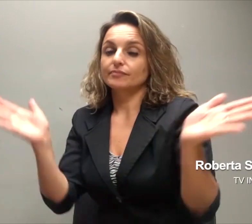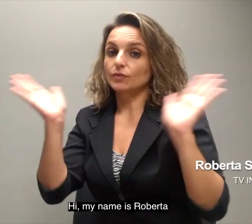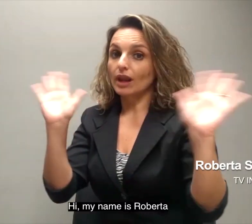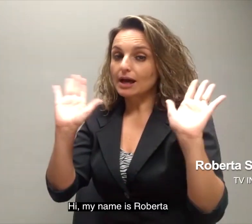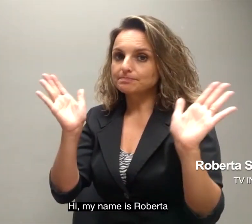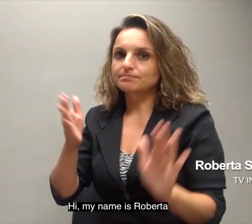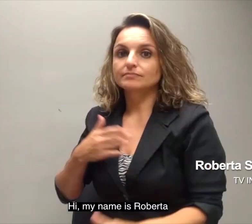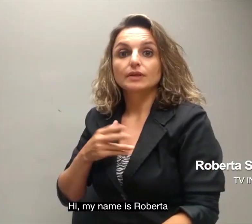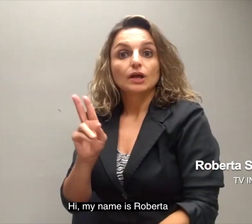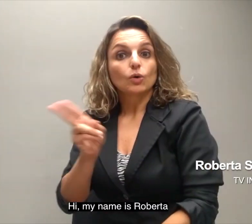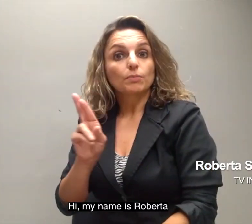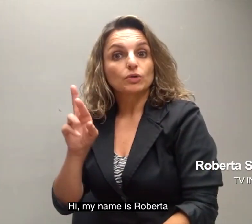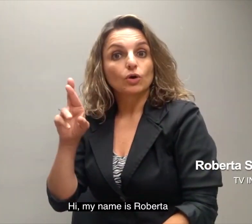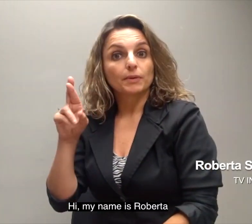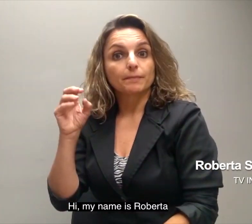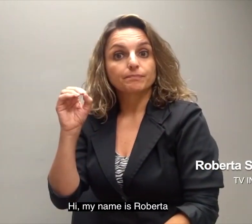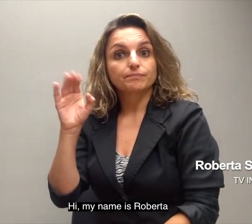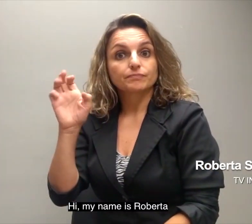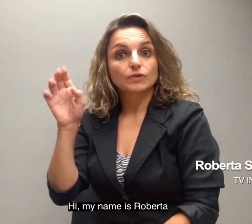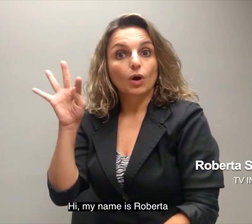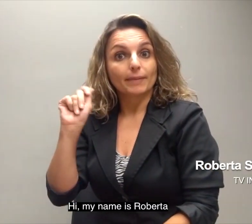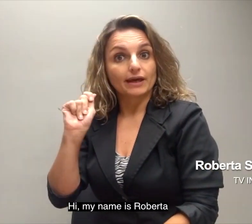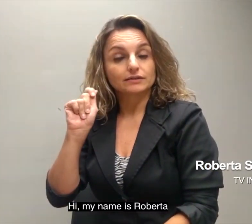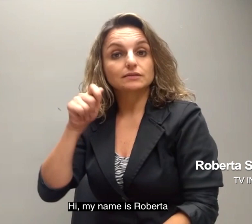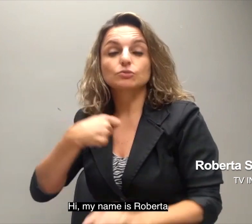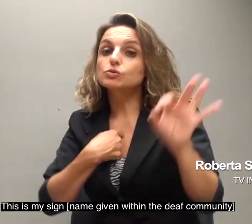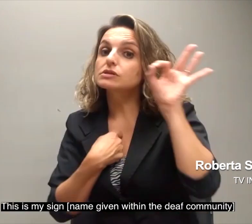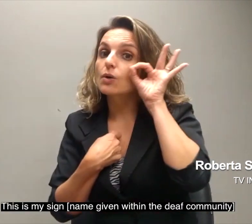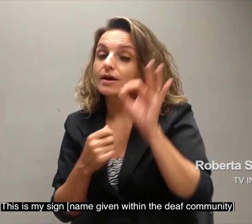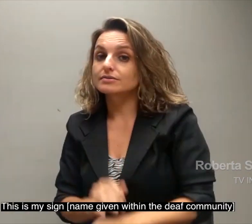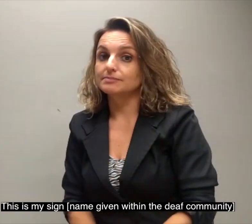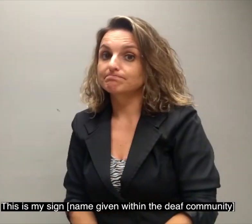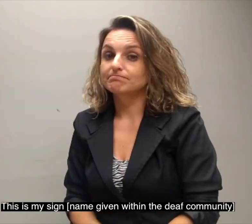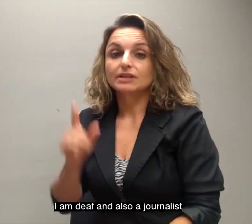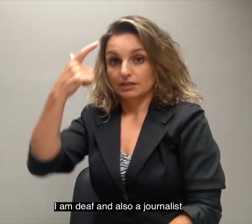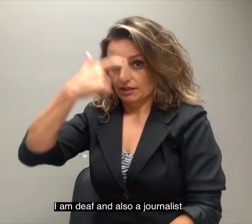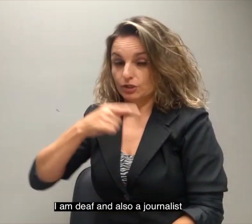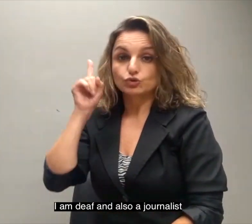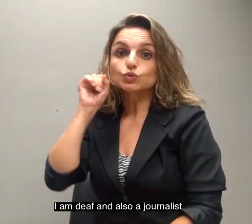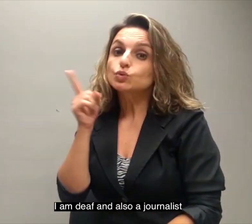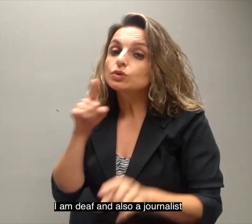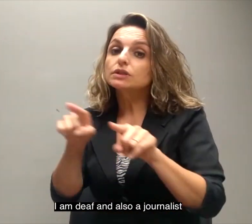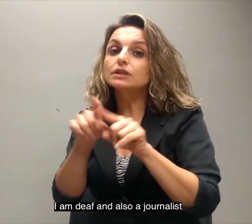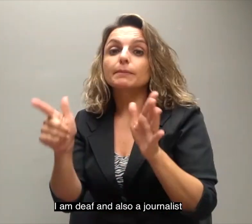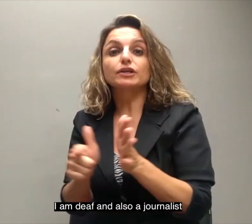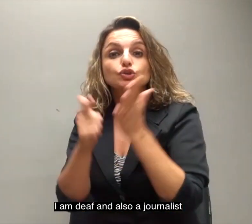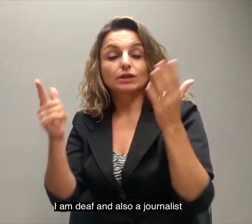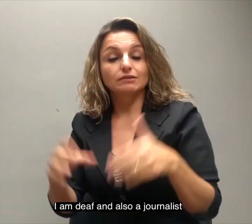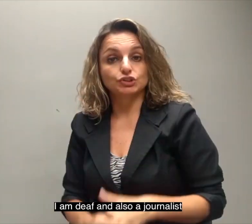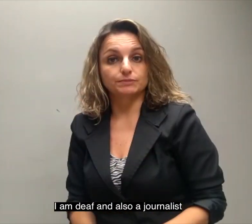Olá, meu nome é Roberta e meu sinal é esse. Eu sou surda e também jornalista.